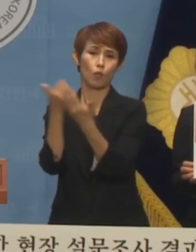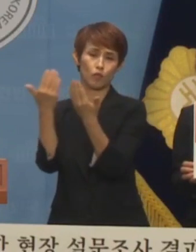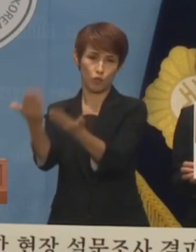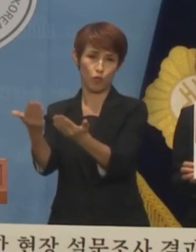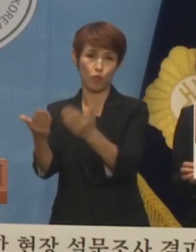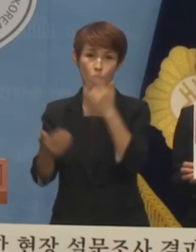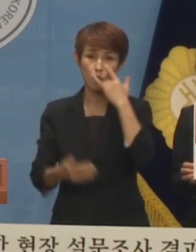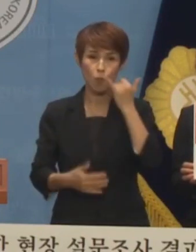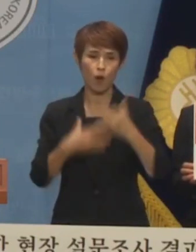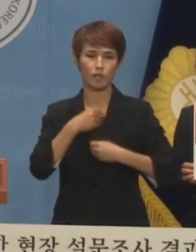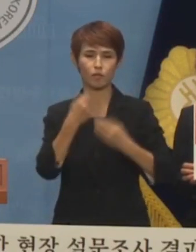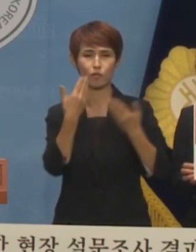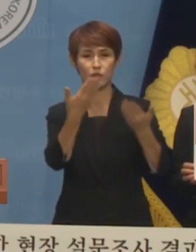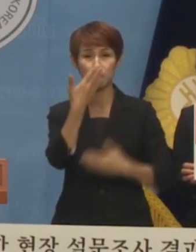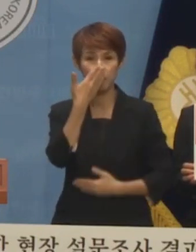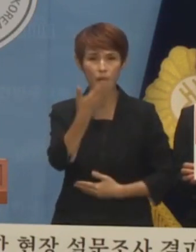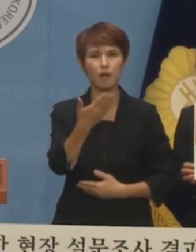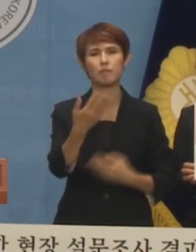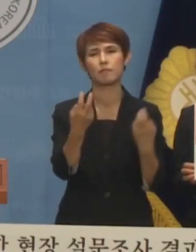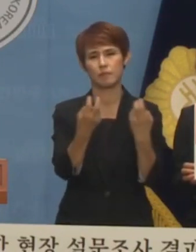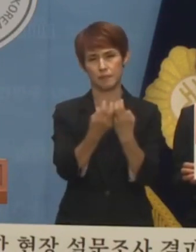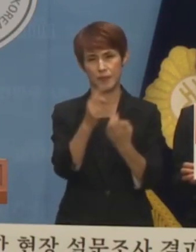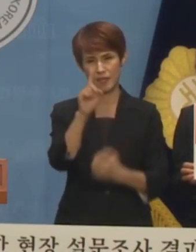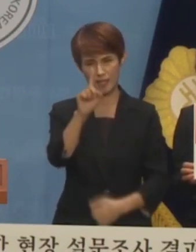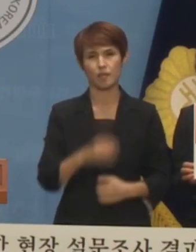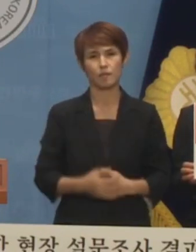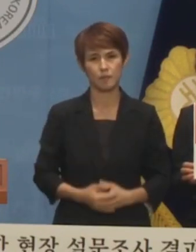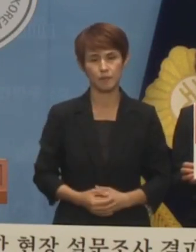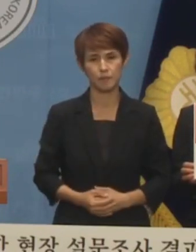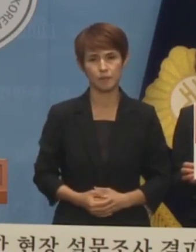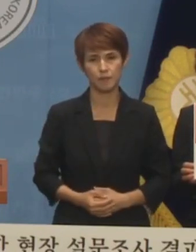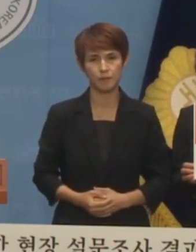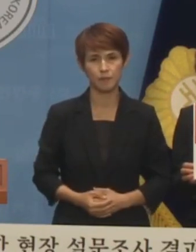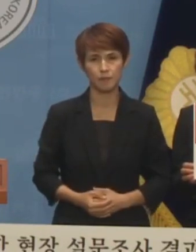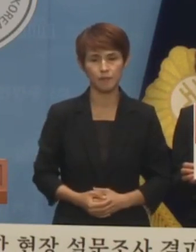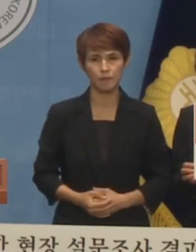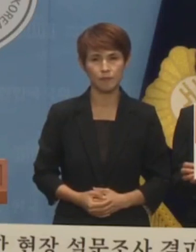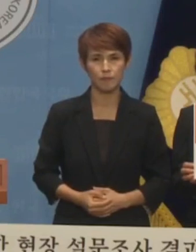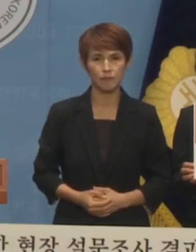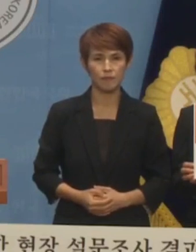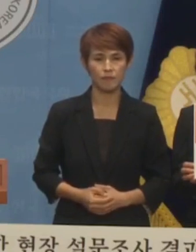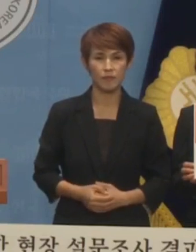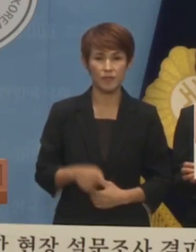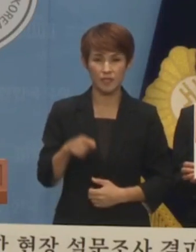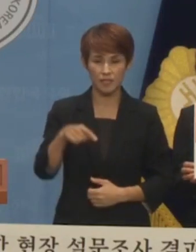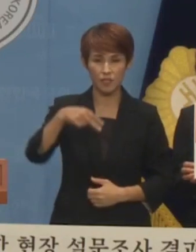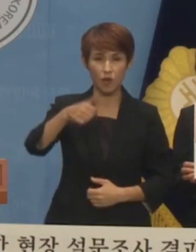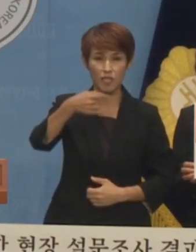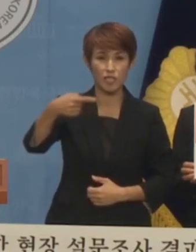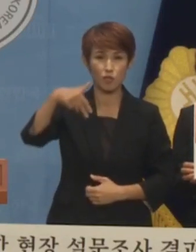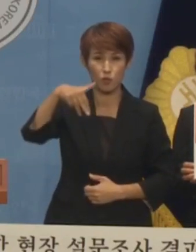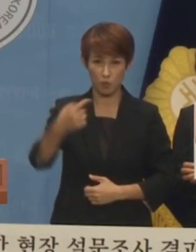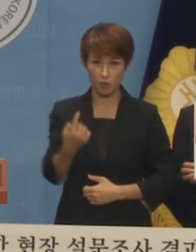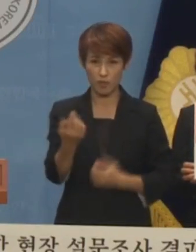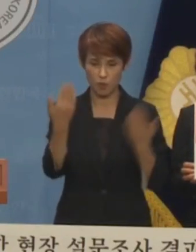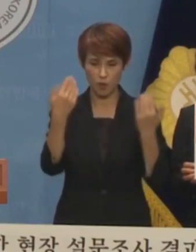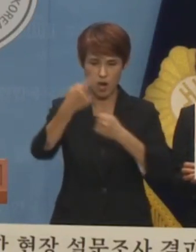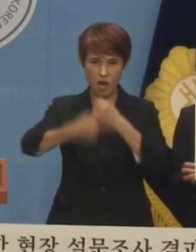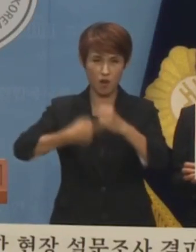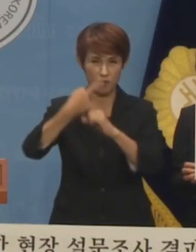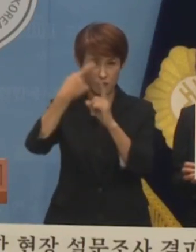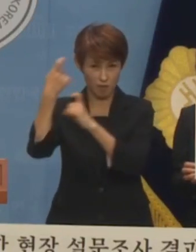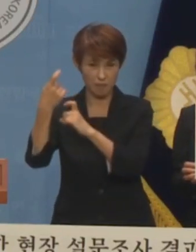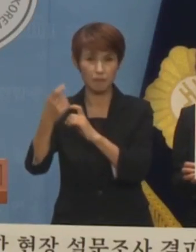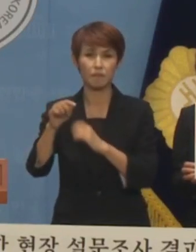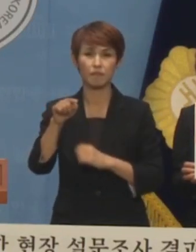학부모를 안심시킬 수 있는 유일한 대안입니다. 서희초 일주기를 맞아 다시는 같은 비극이